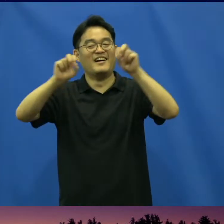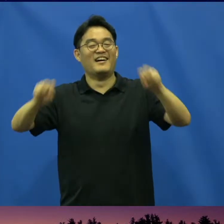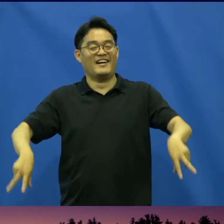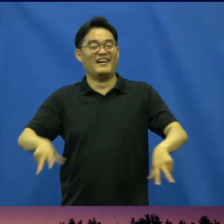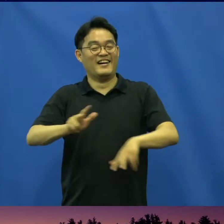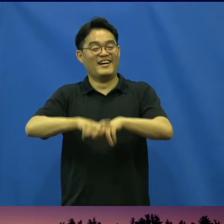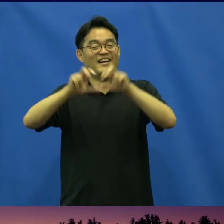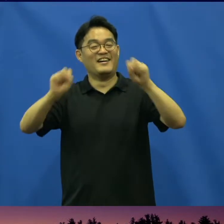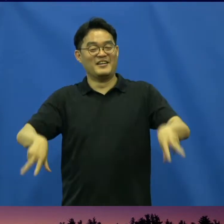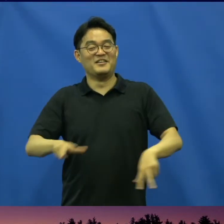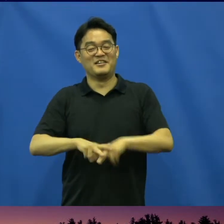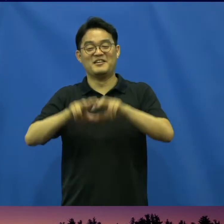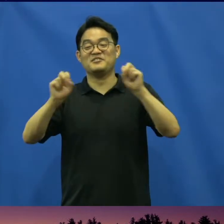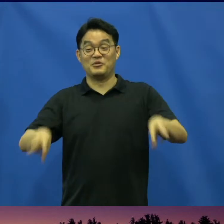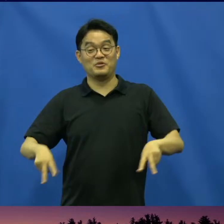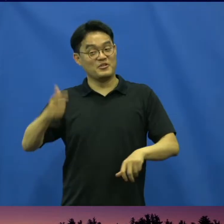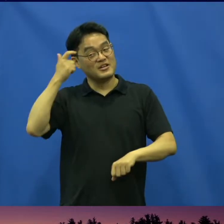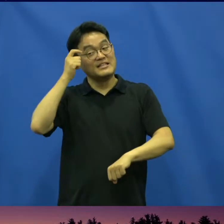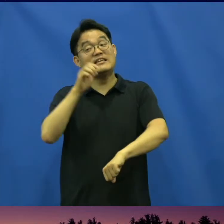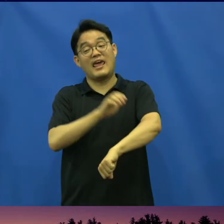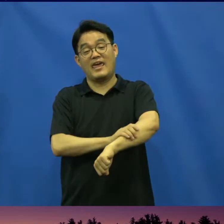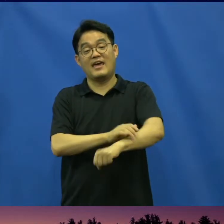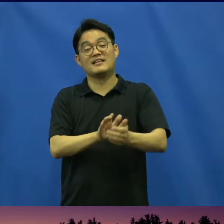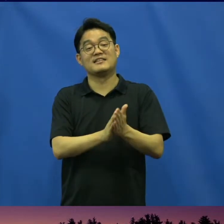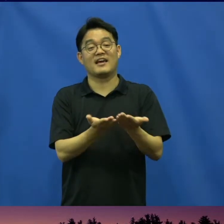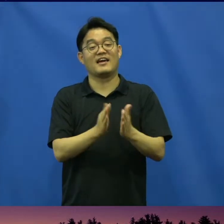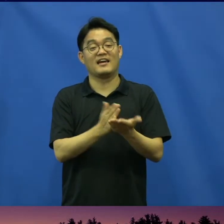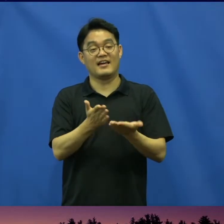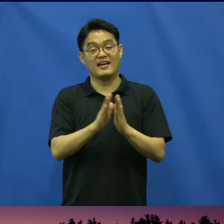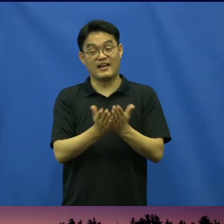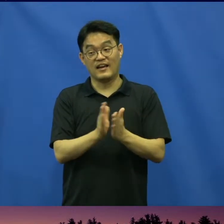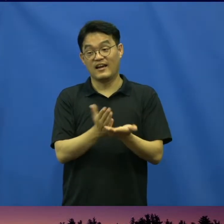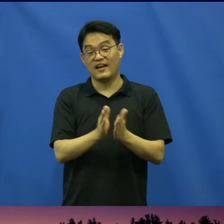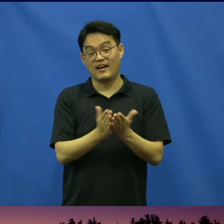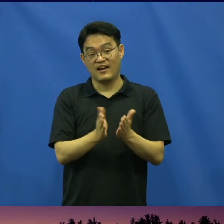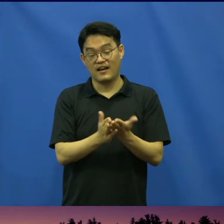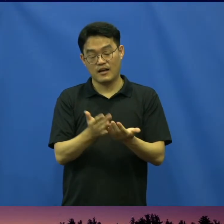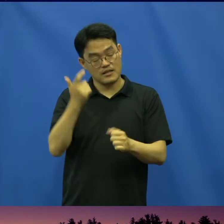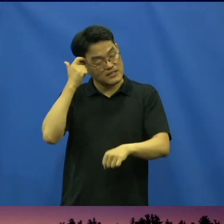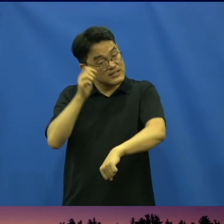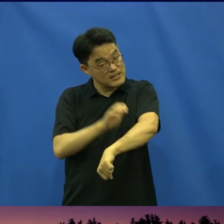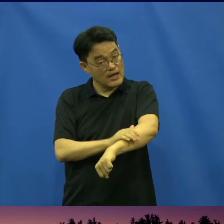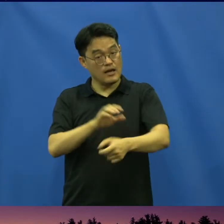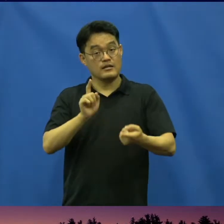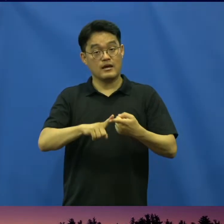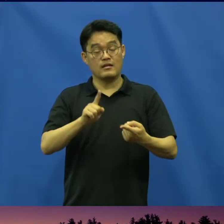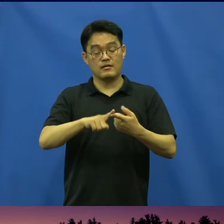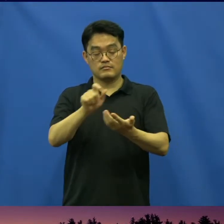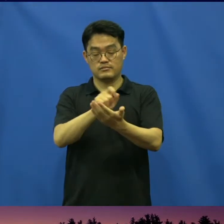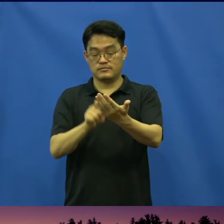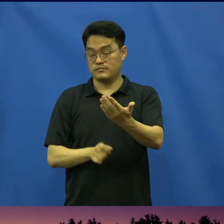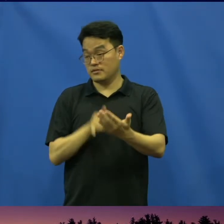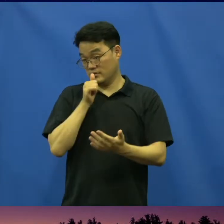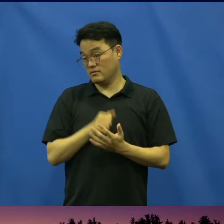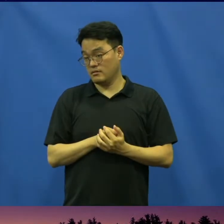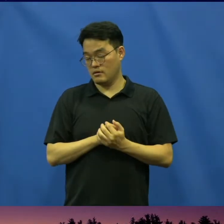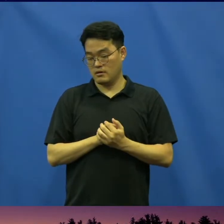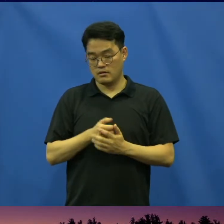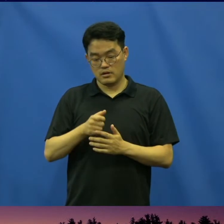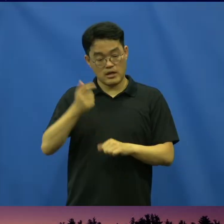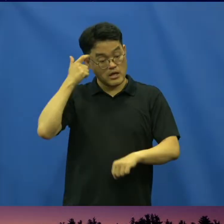지혜가 가득해 있죠. 잠언서도 마찬가지지만, 근데 이 지혜는 세상적인 지혜이기보다 하늘의